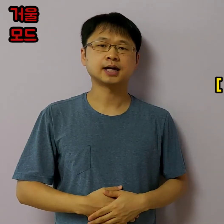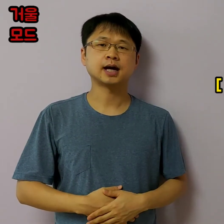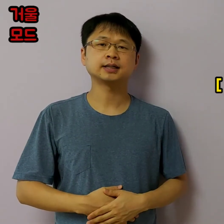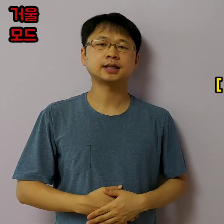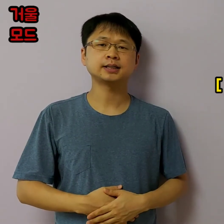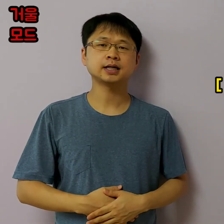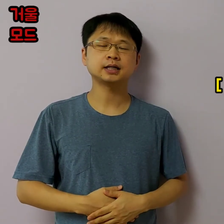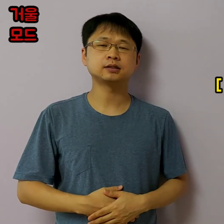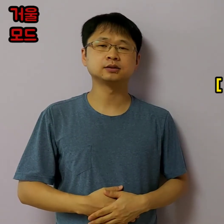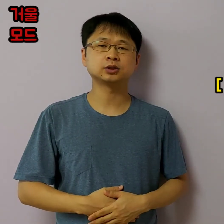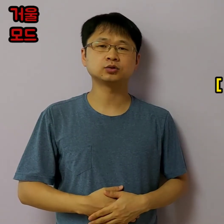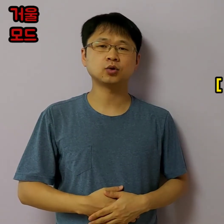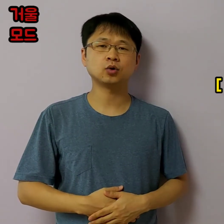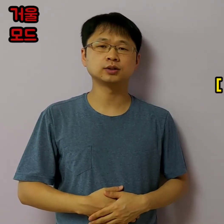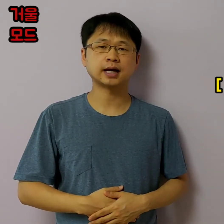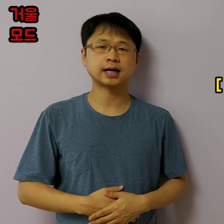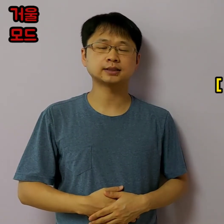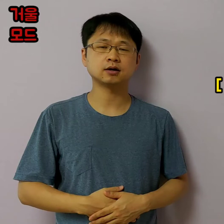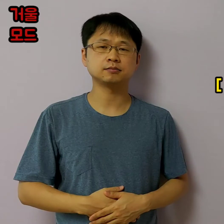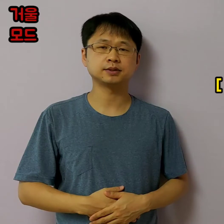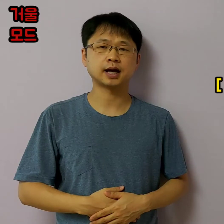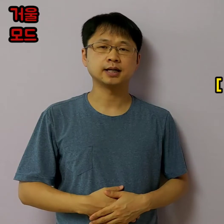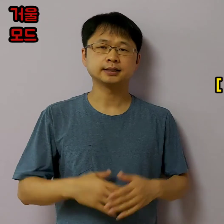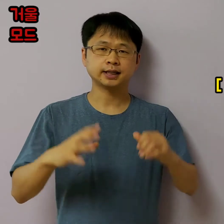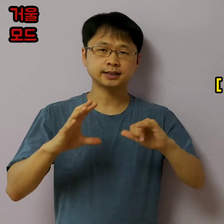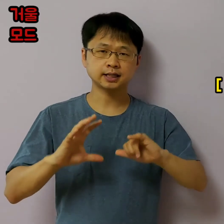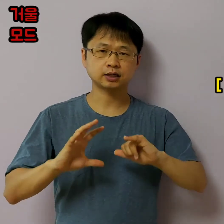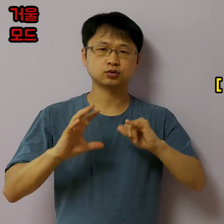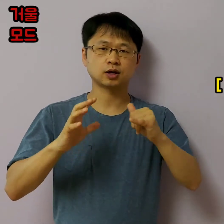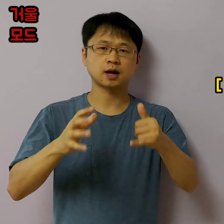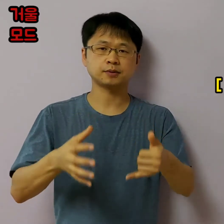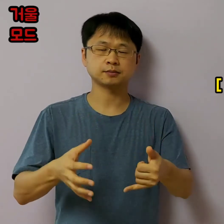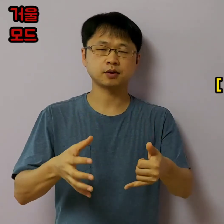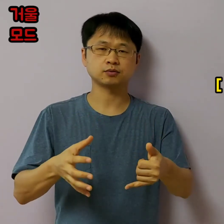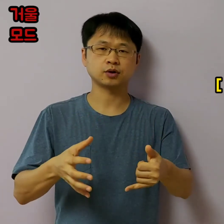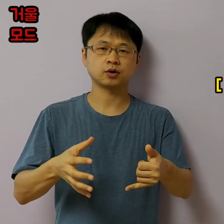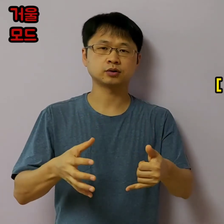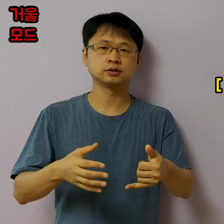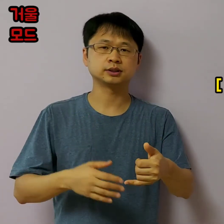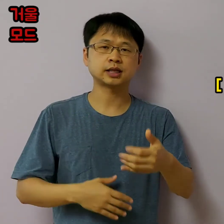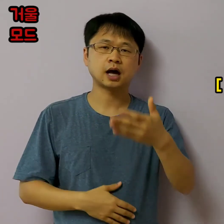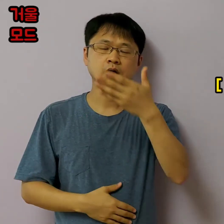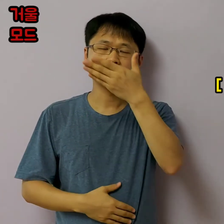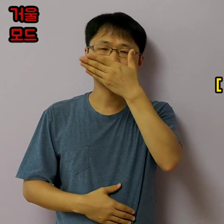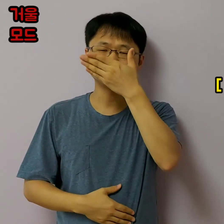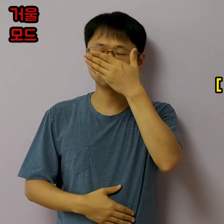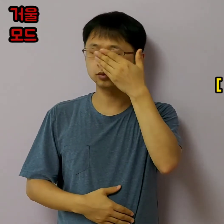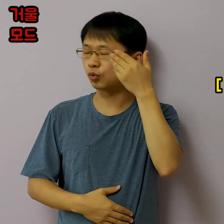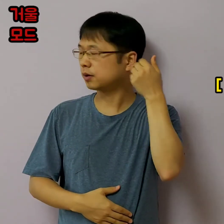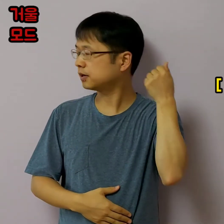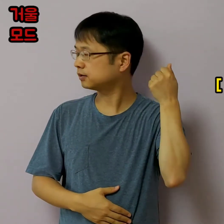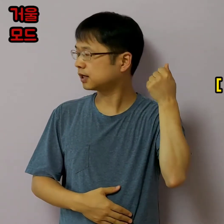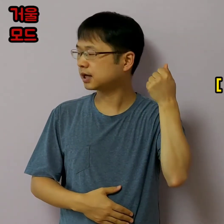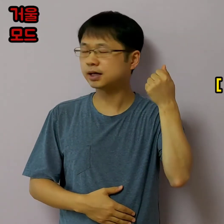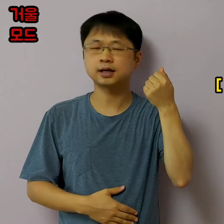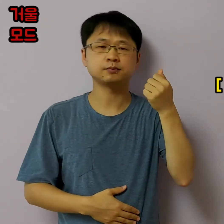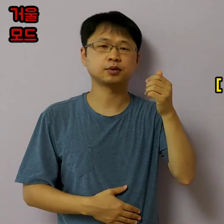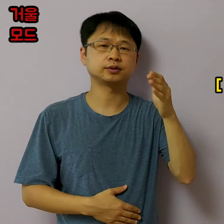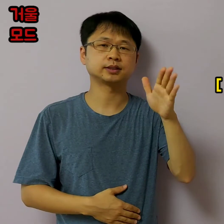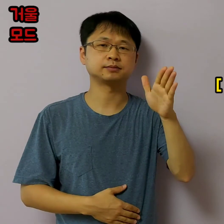가사 세상이 등져도 날아서입니다. 세상이라는 수어 아까 앞에서 배웠고요. 등지다, 여기서는 외면하다라는 표현을